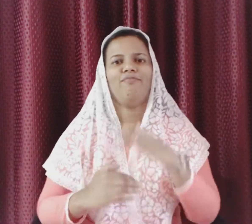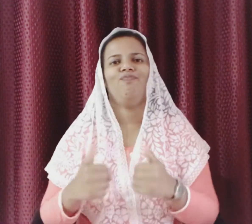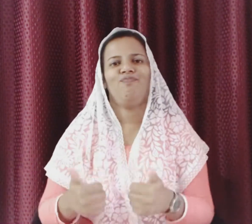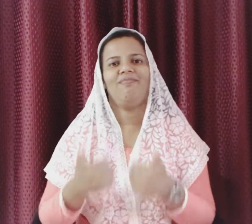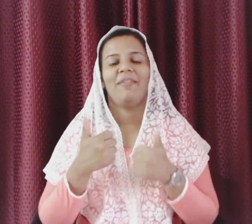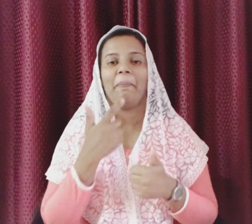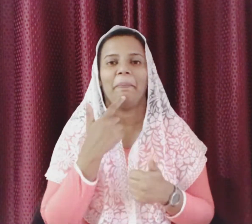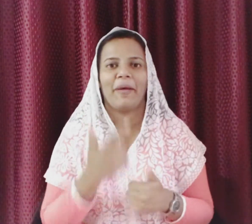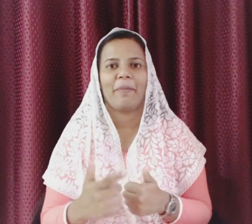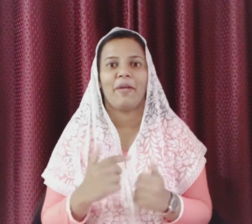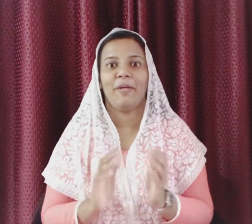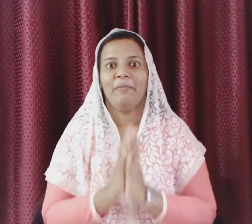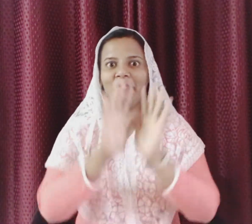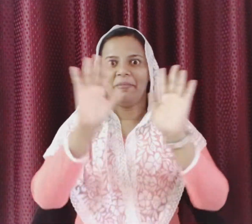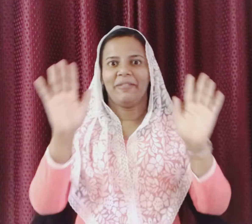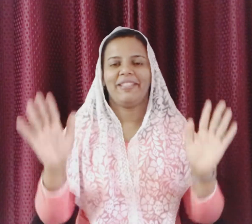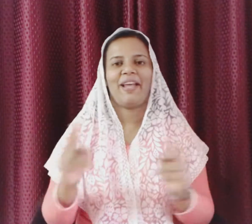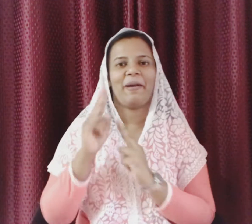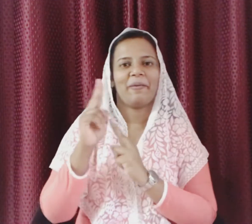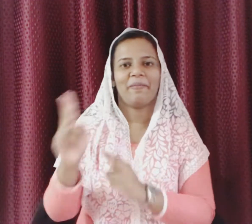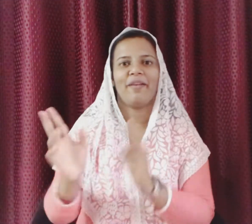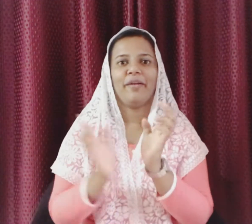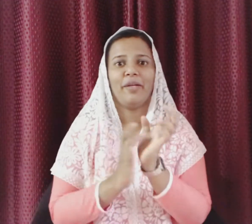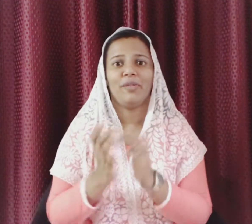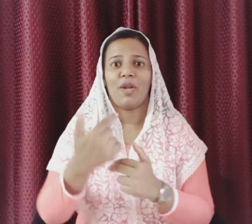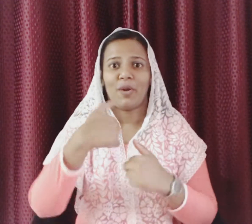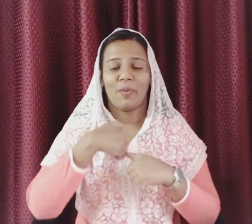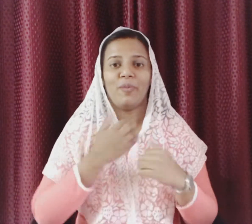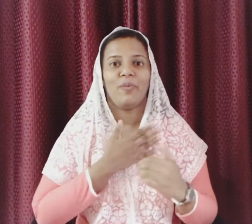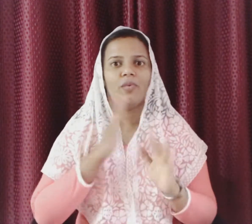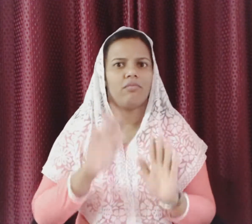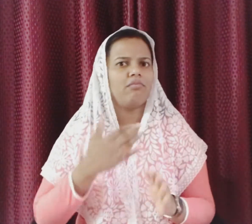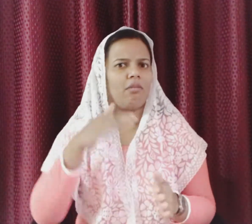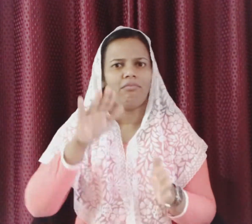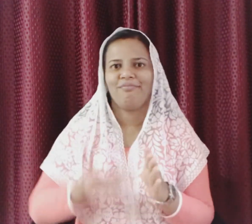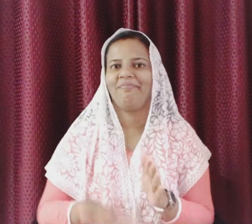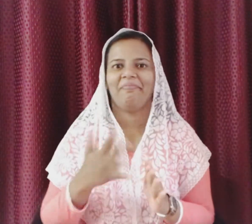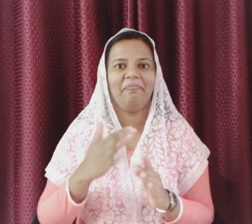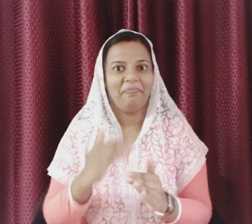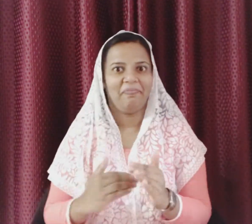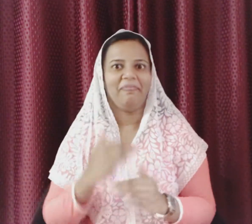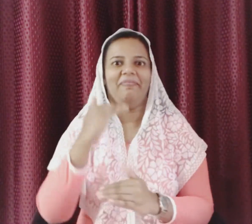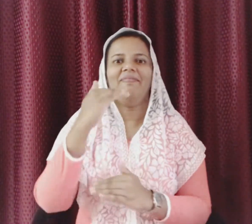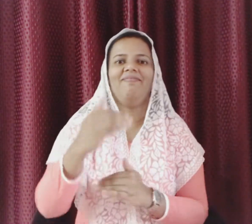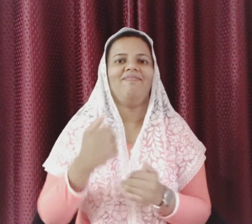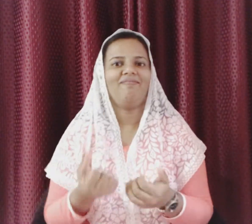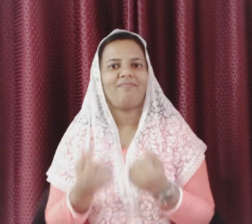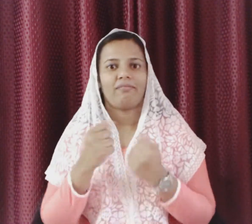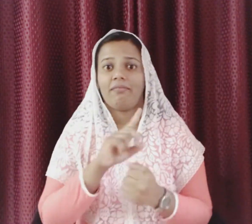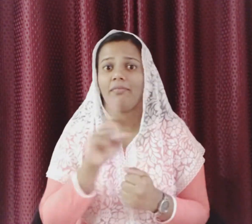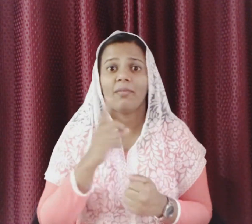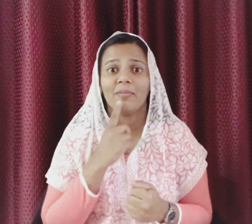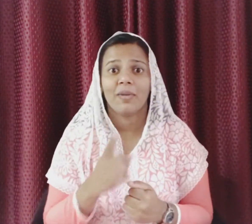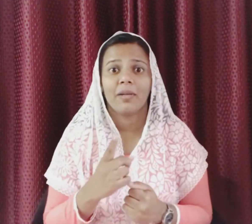പ്രാപിക്കും. എൻ്റെ മഹത്വത്തിന് പ്രത്യാശയായ ക്രിസ്തു എൻ്റെ അകത്തുണ്ട്, അതുകൊണ്ട് ഞാൻ താഴ്ച പ്രാപിക്കുകയല്ല, ഞാൻ ഉയർച്ച തന്നെ പ്രാപിക്കും. ആര് പറയും? ഒരുത്തൻ